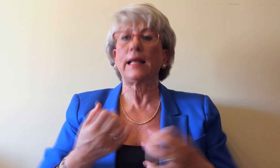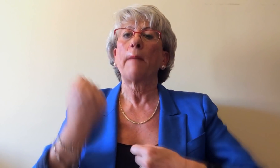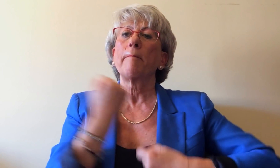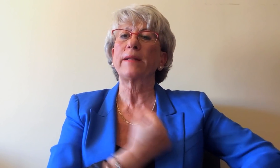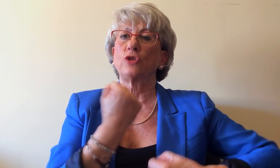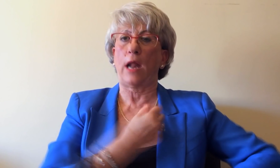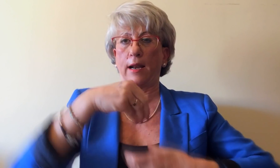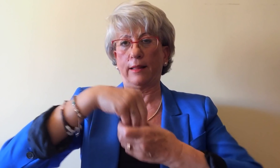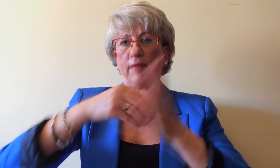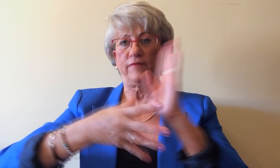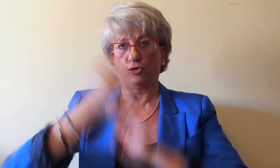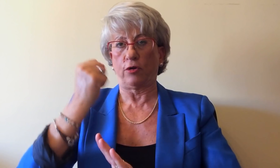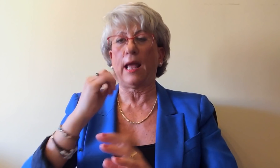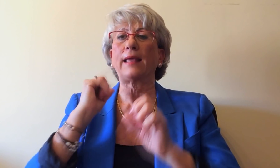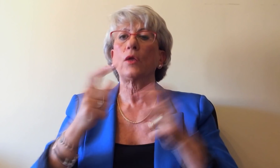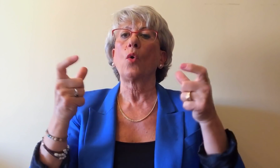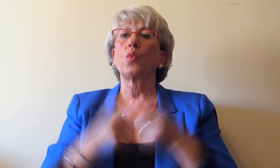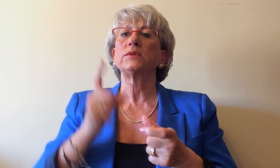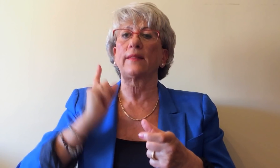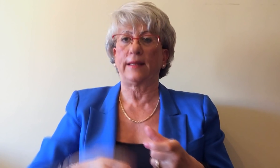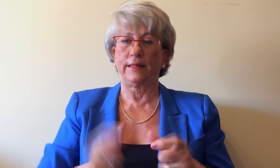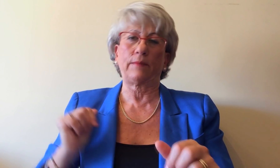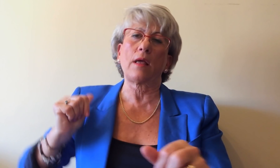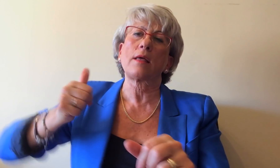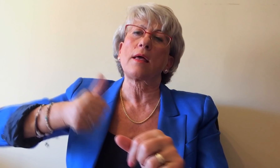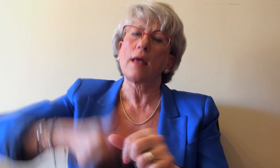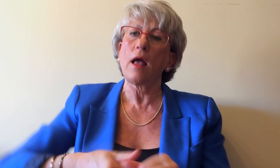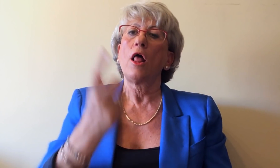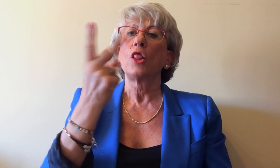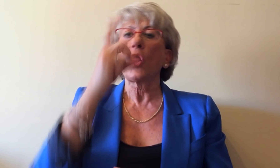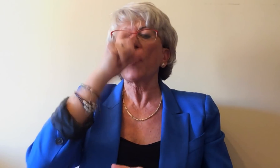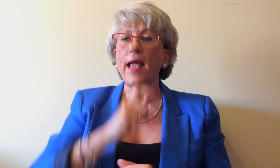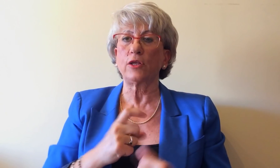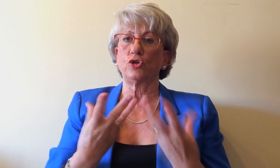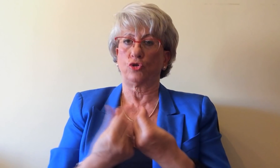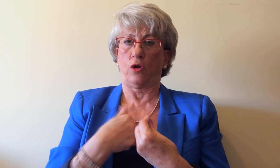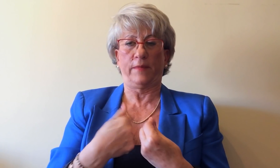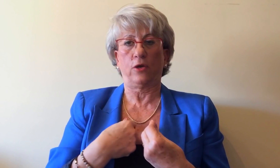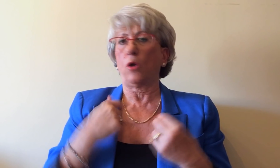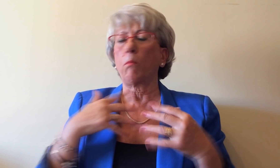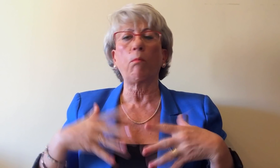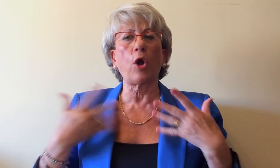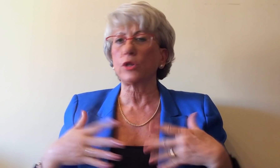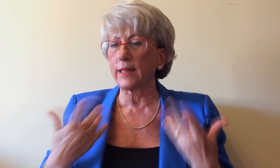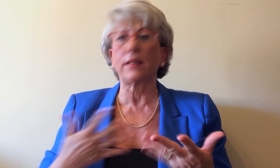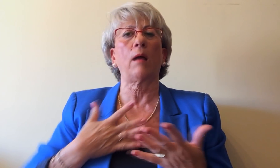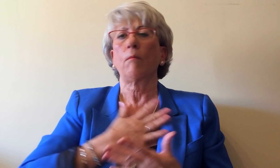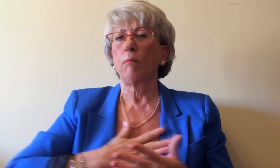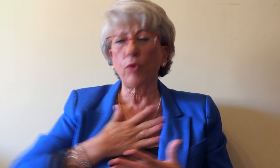són els treballadors de FESOCA. Tant la junta directiva durant aquests 12 anys amb els que vaig treballar, vaig estar molt contenta,